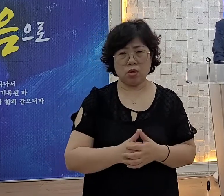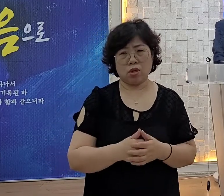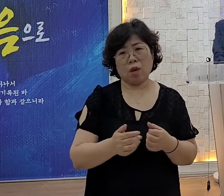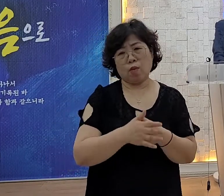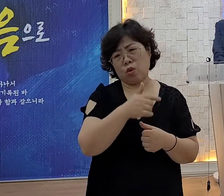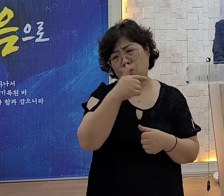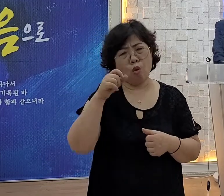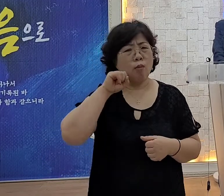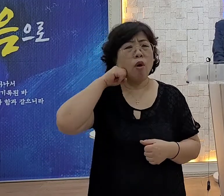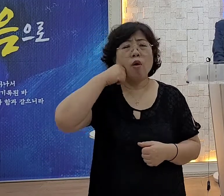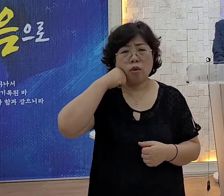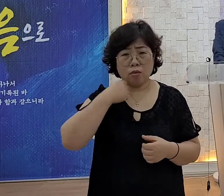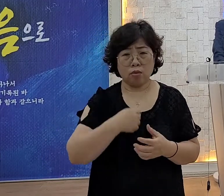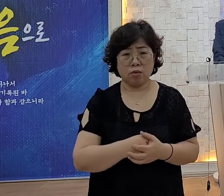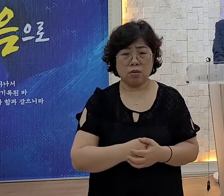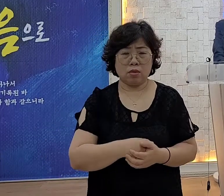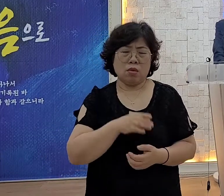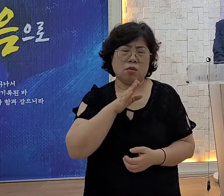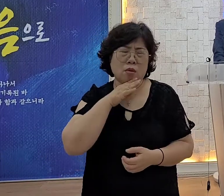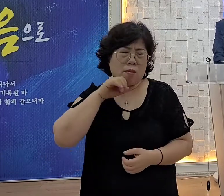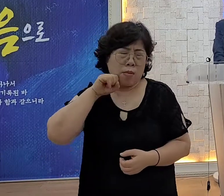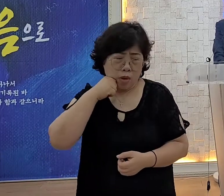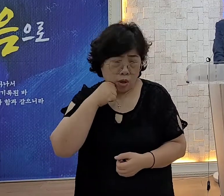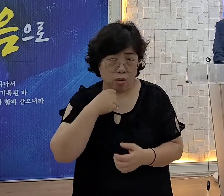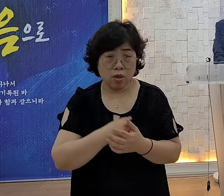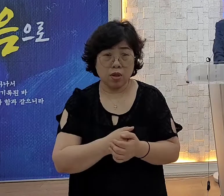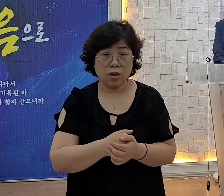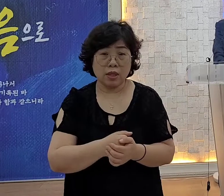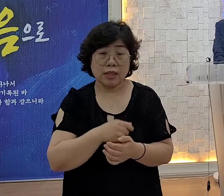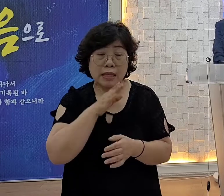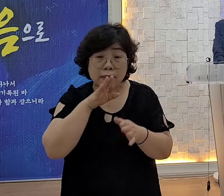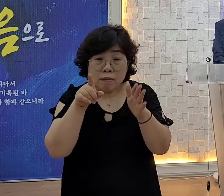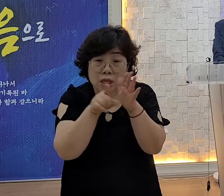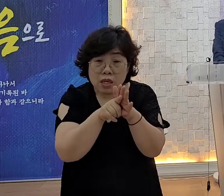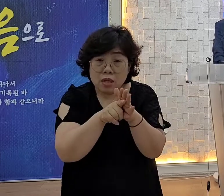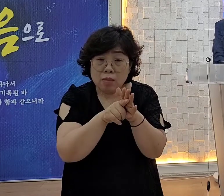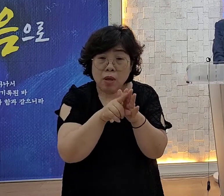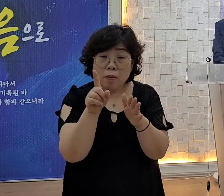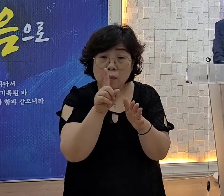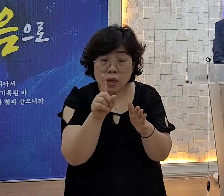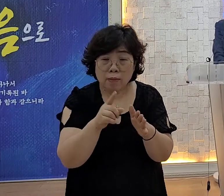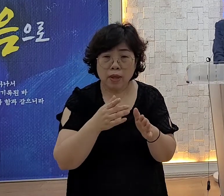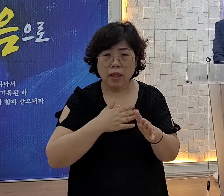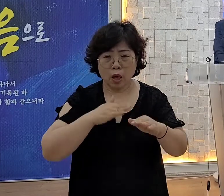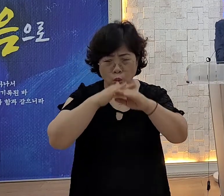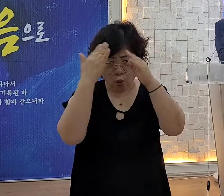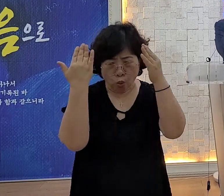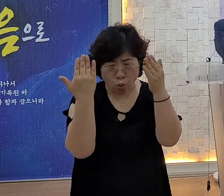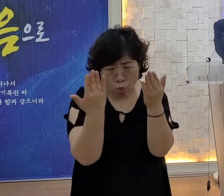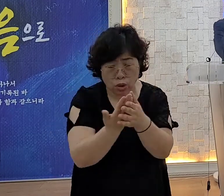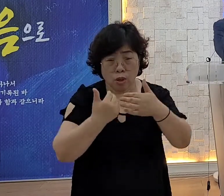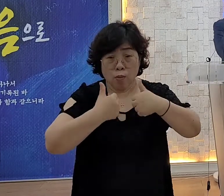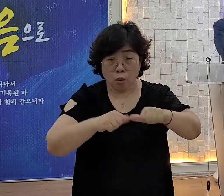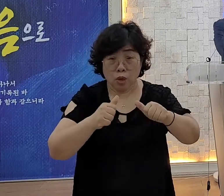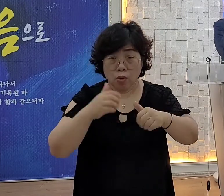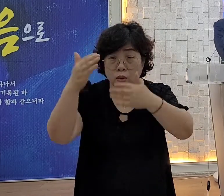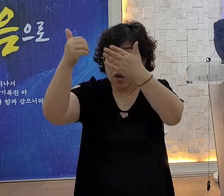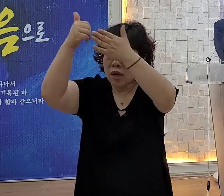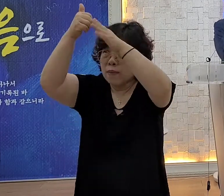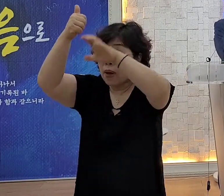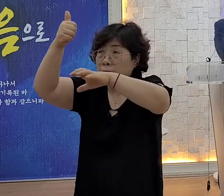어렵습니다. 참 믿음이 뭐냐? 나를 온전히 포기하고 하나님